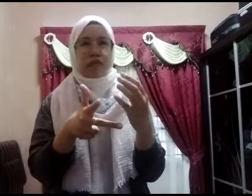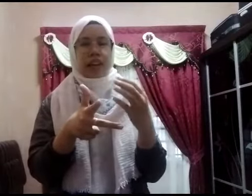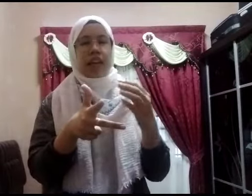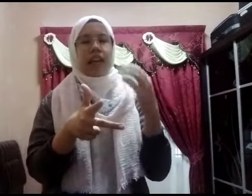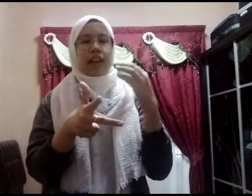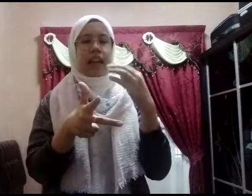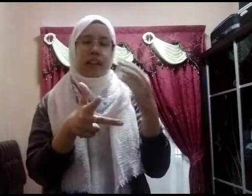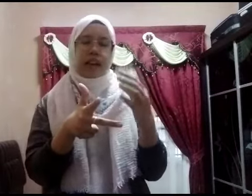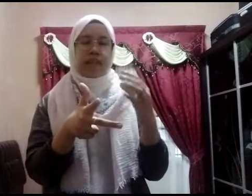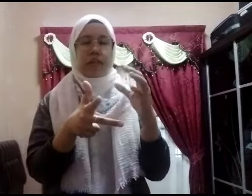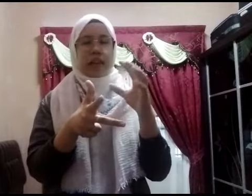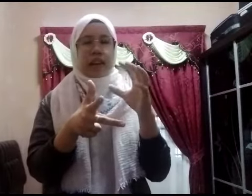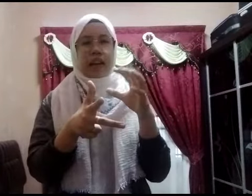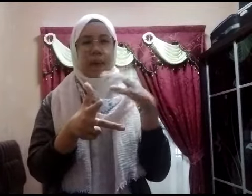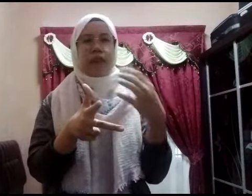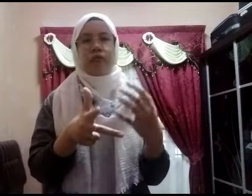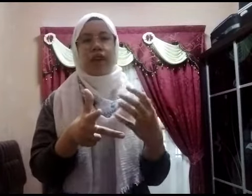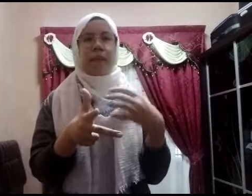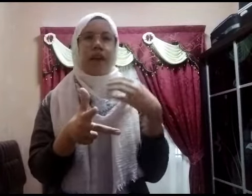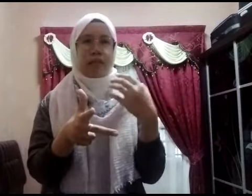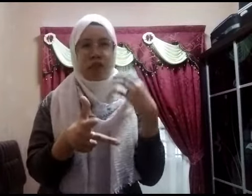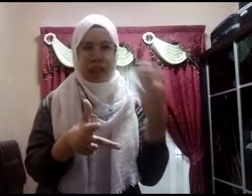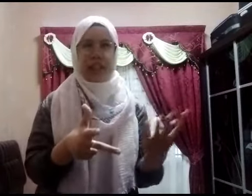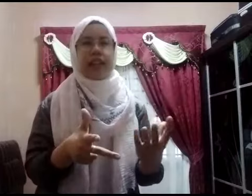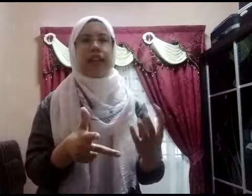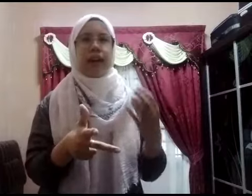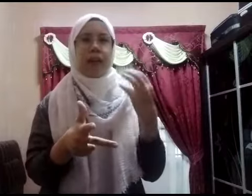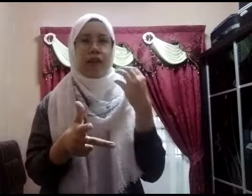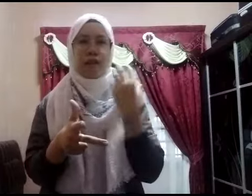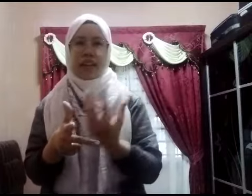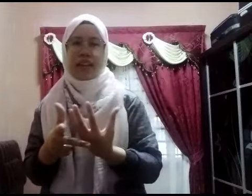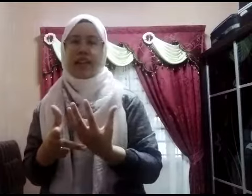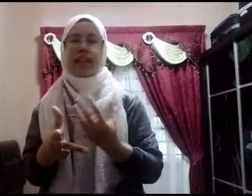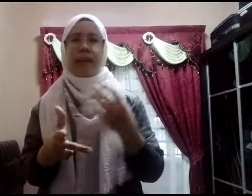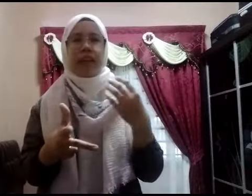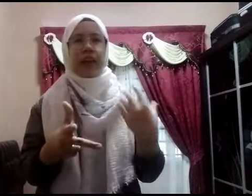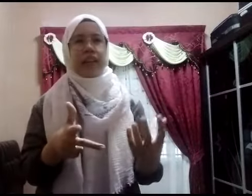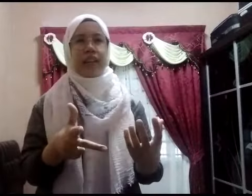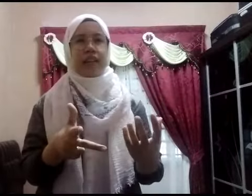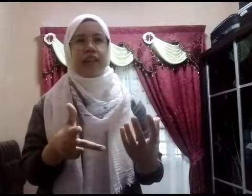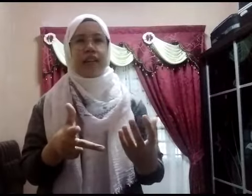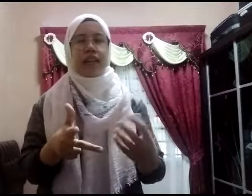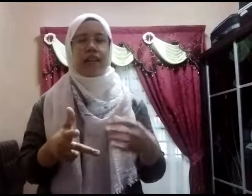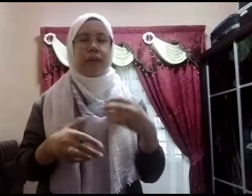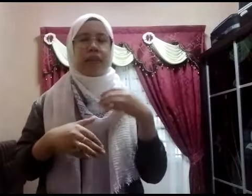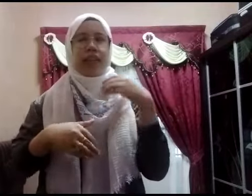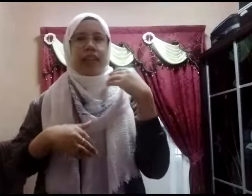Okay, kita adjust, so kita akan dapat tahu kat mana motion dia, kat mana field dia, kat mana current dia. Okay, sebab macam yang kita